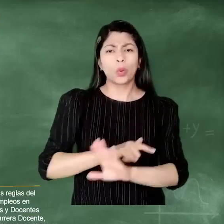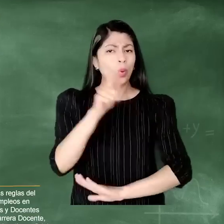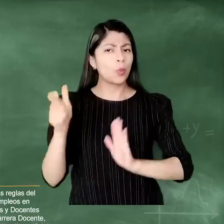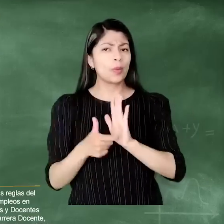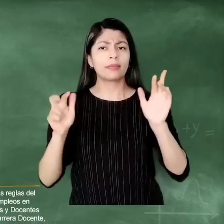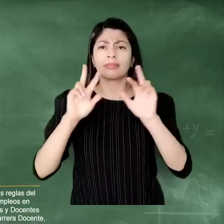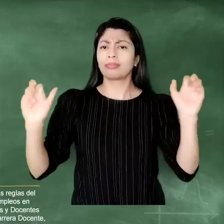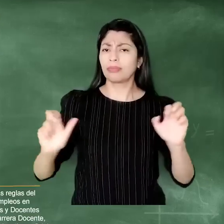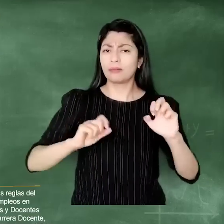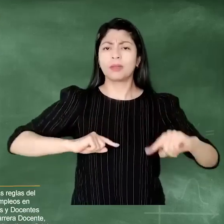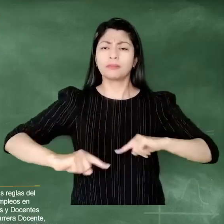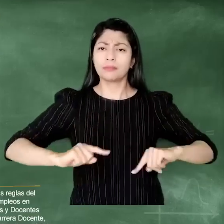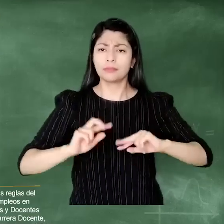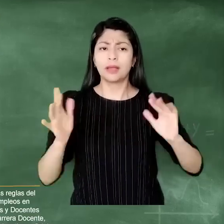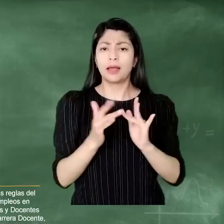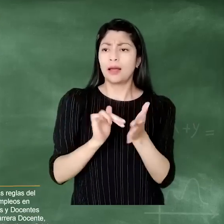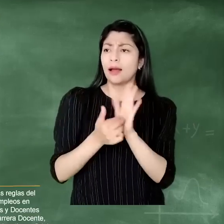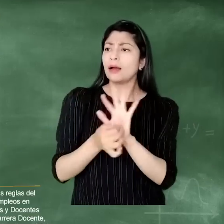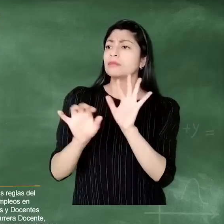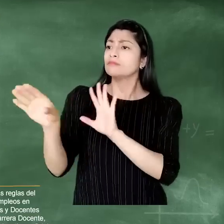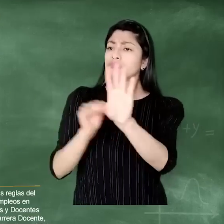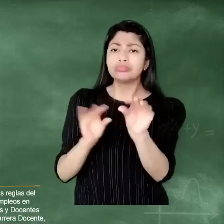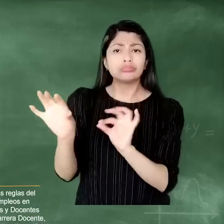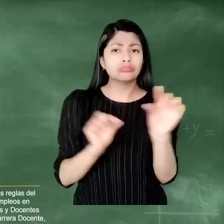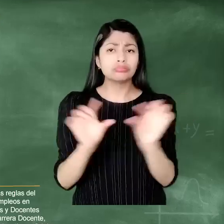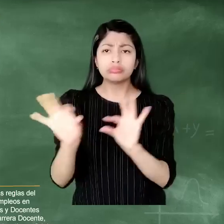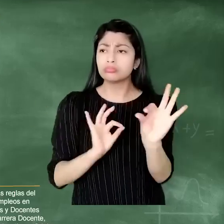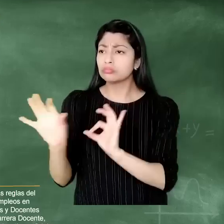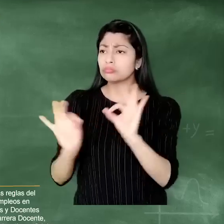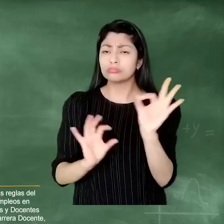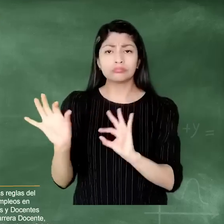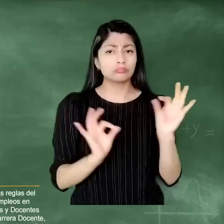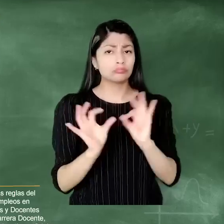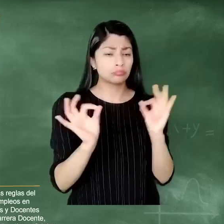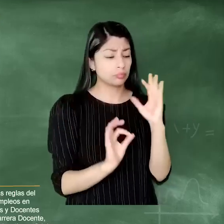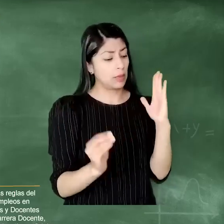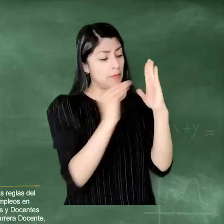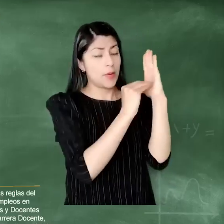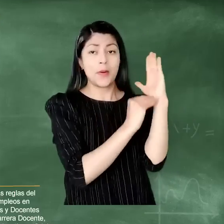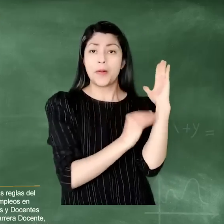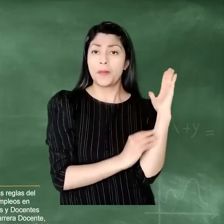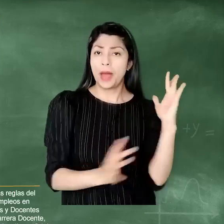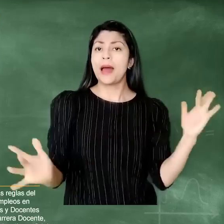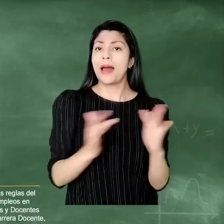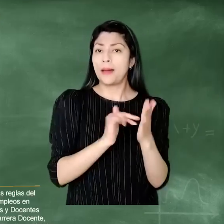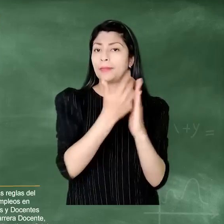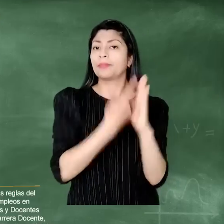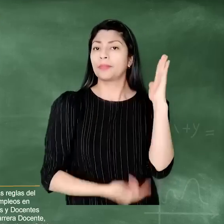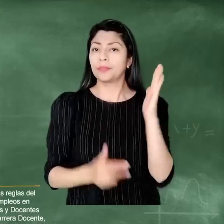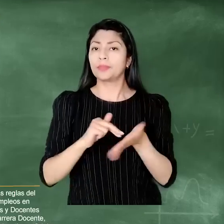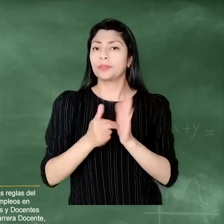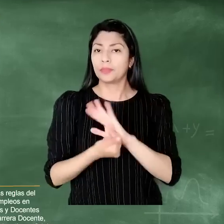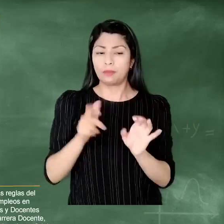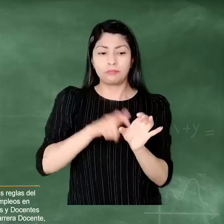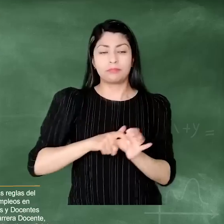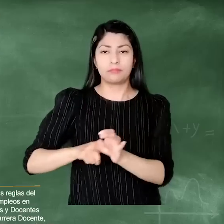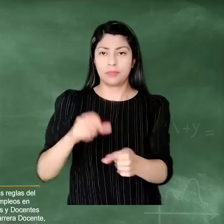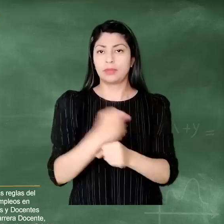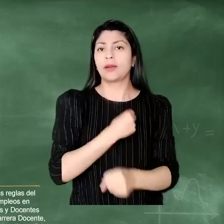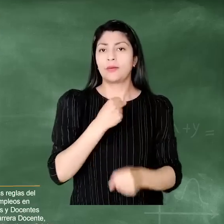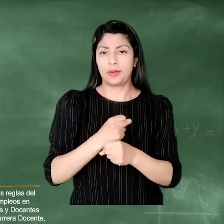actos administrativos que adoptan las listas de elegibles de los empleos ofertados en el presente proceso de